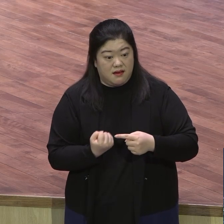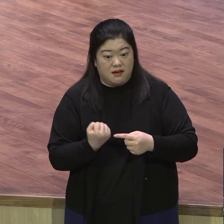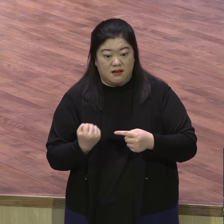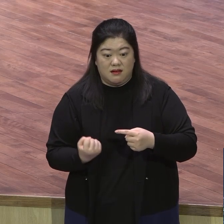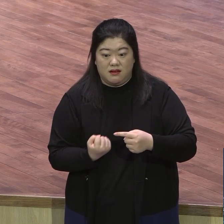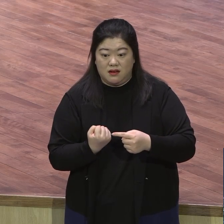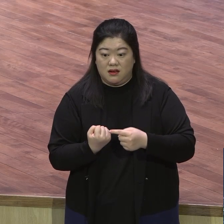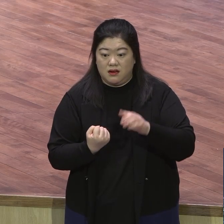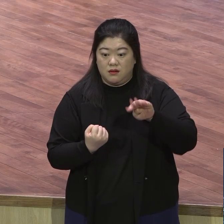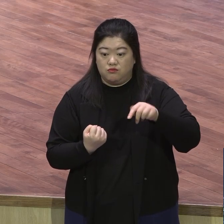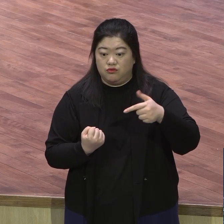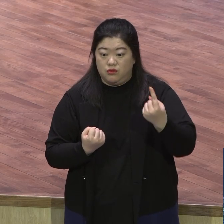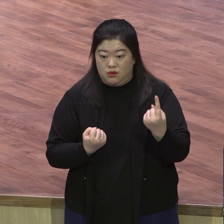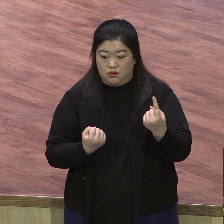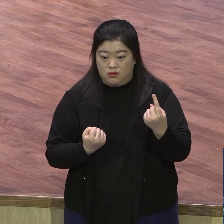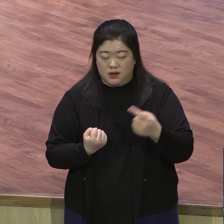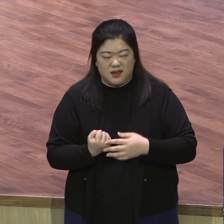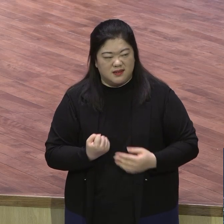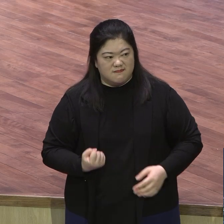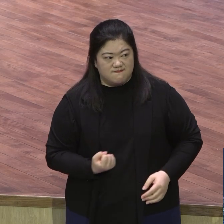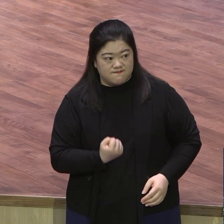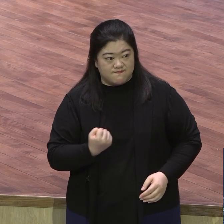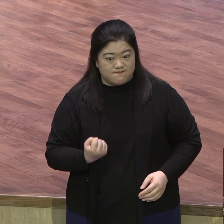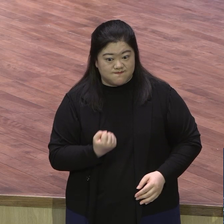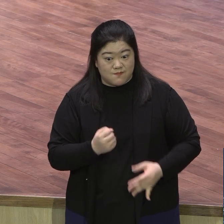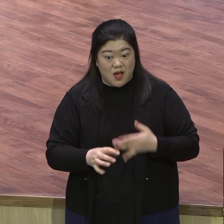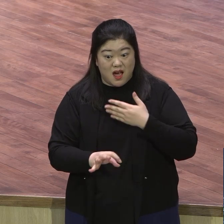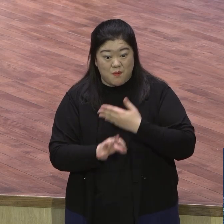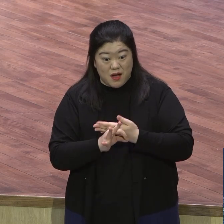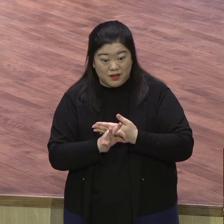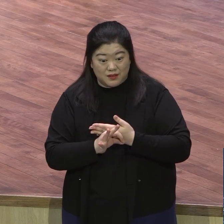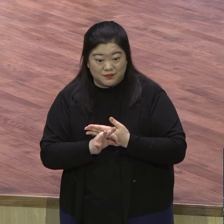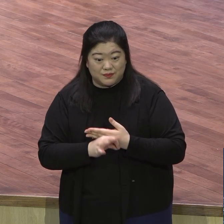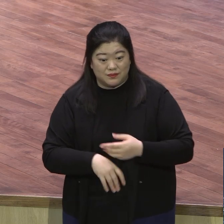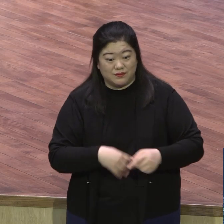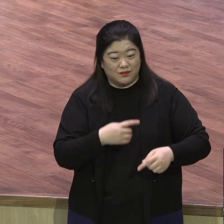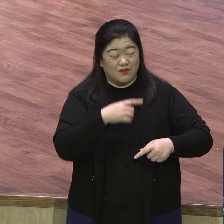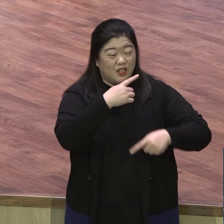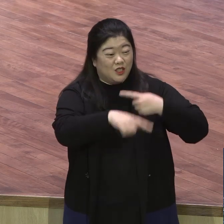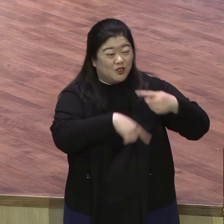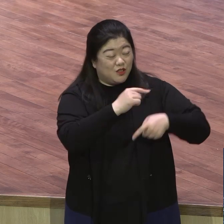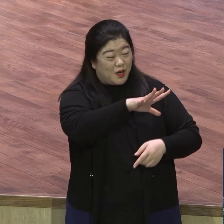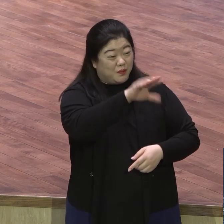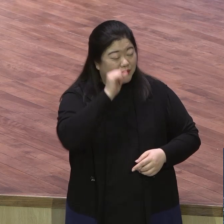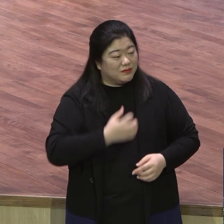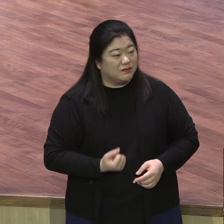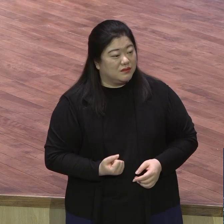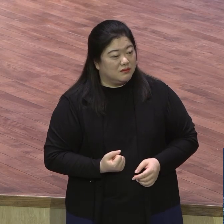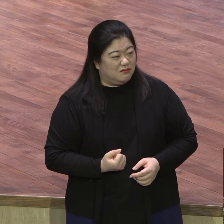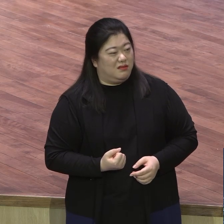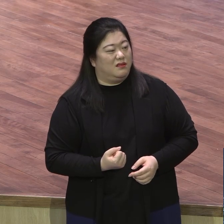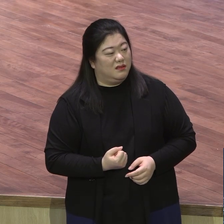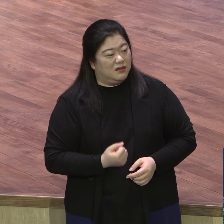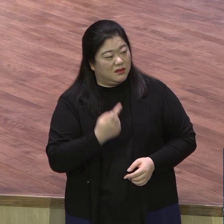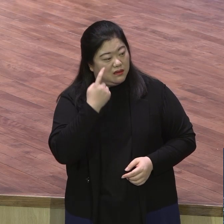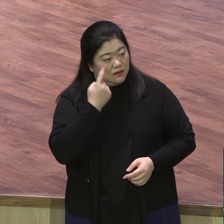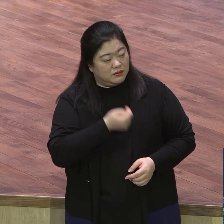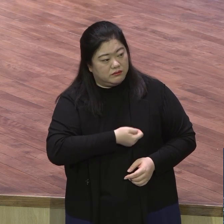이 분노를 가지고 있으면요. 상대방이 어떻게 좋은 말이 나올 수 없어요. 좋은 말이 안 나옵니다.